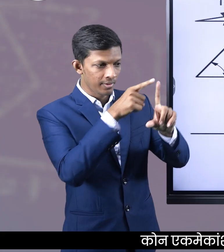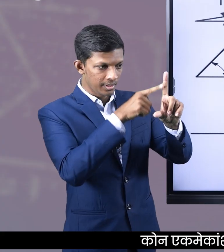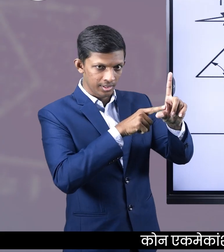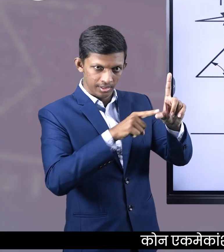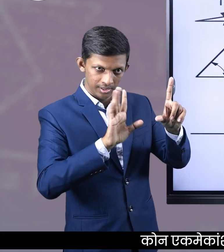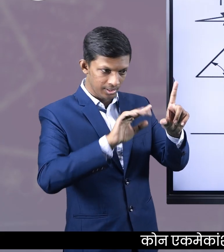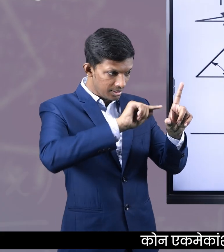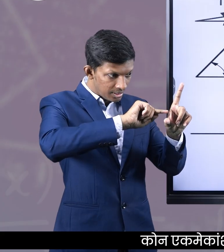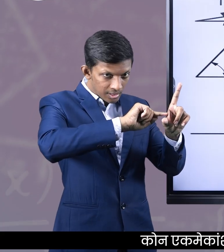शोधूया.